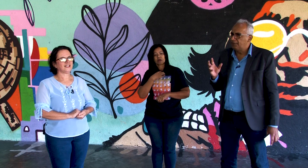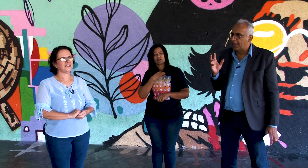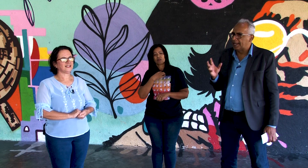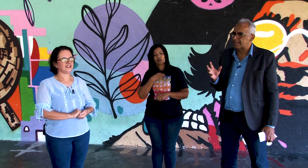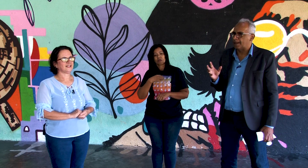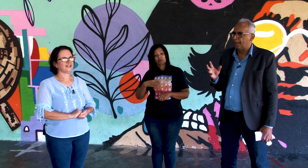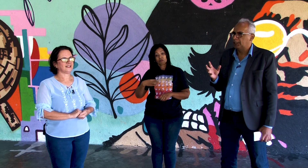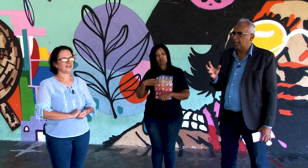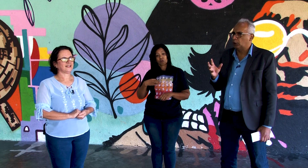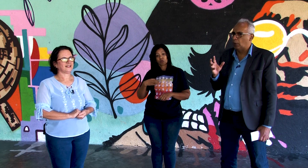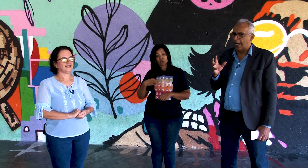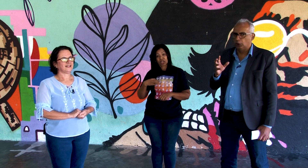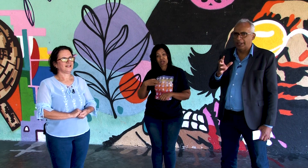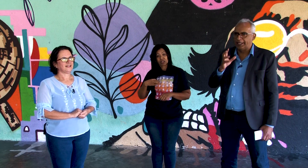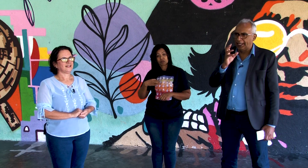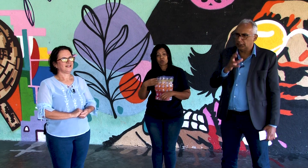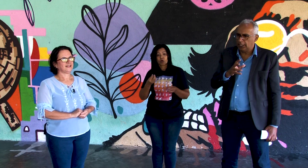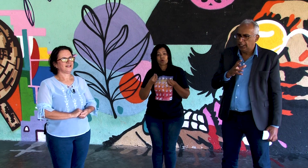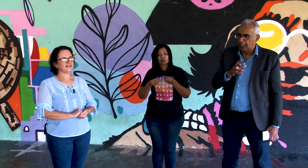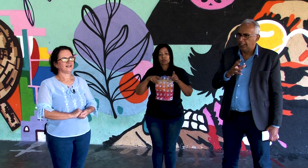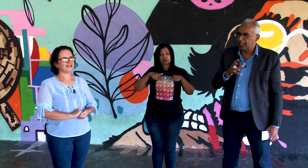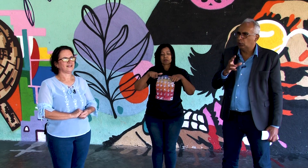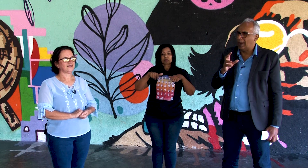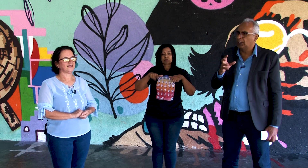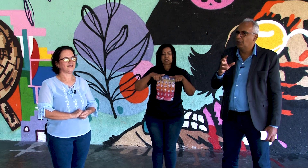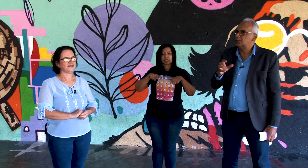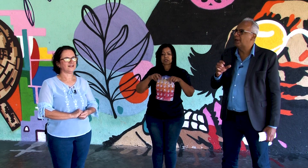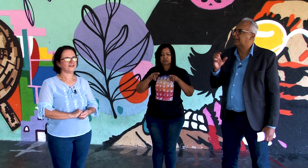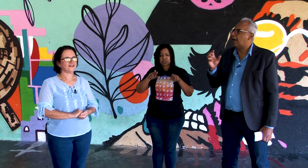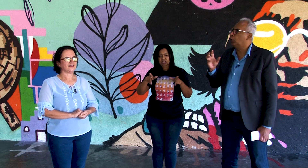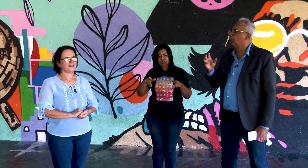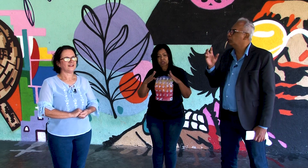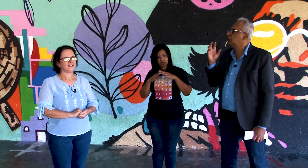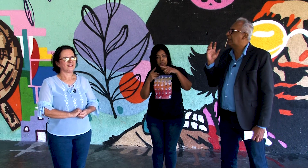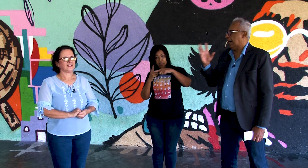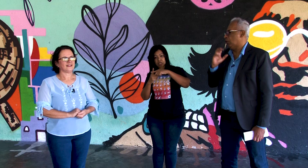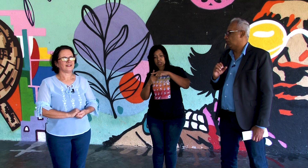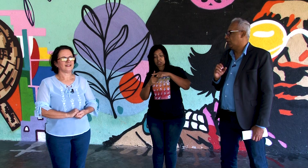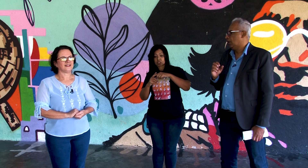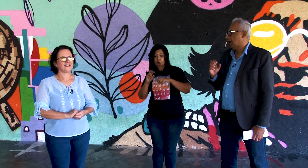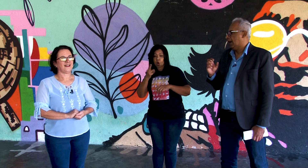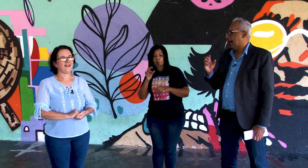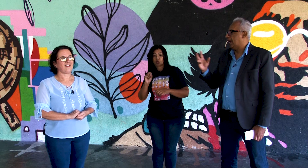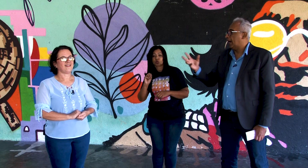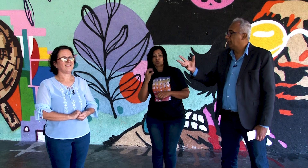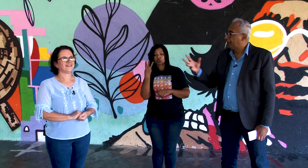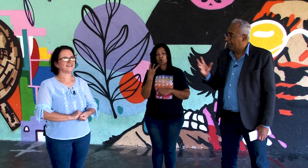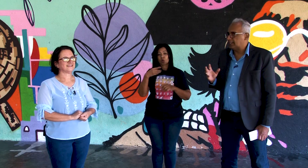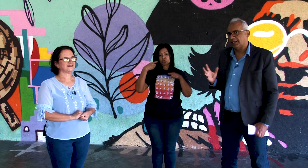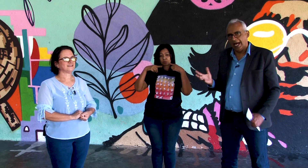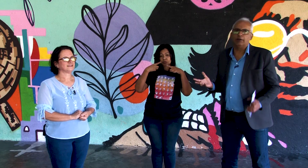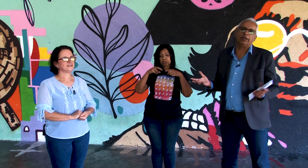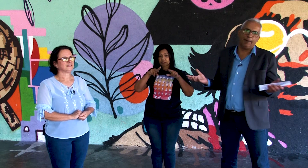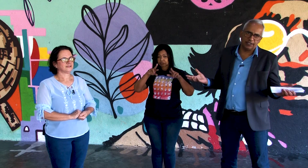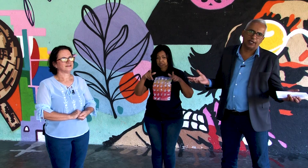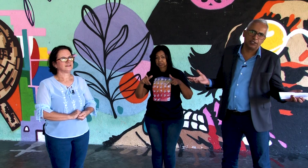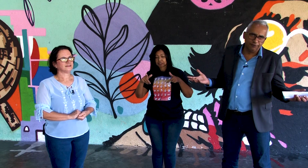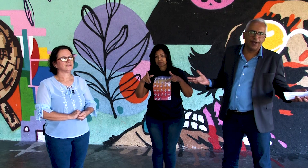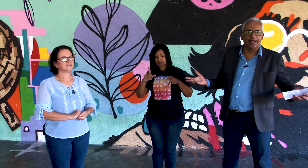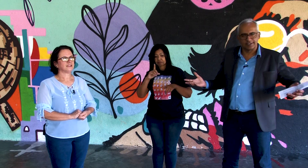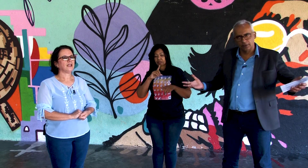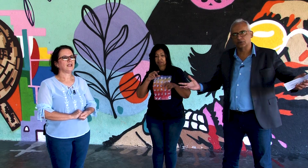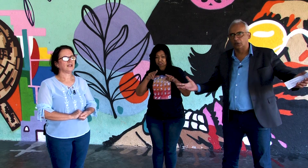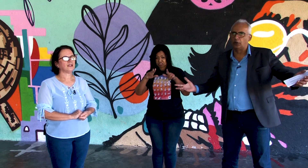Qual a diferença de atuar numa igreja e atuar num espetáculo musical? A diferença, é claro que tem